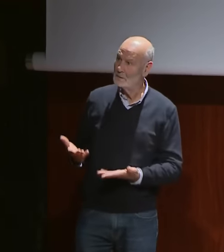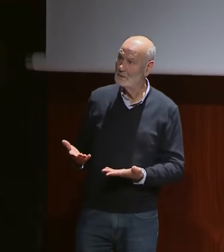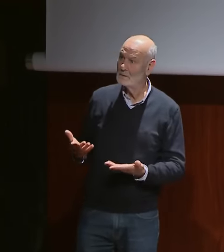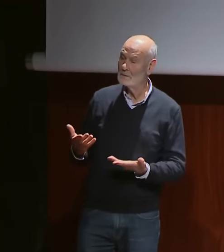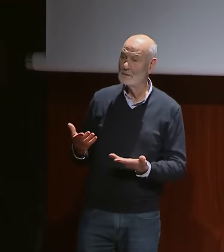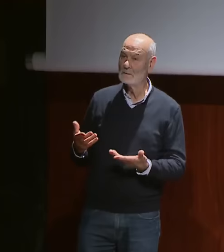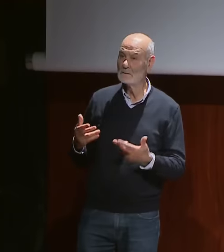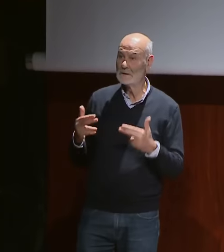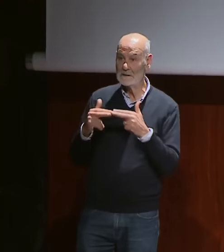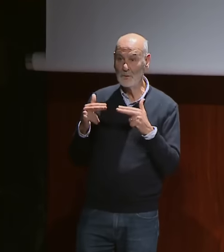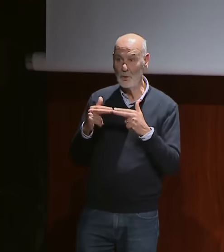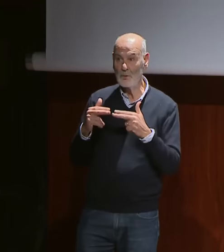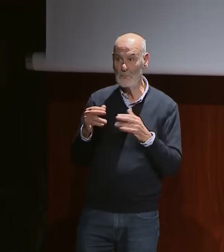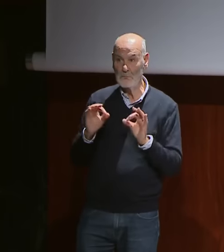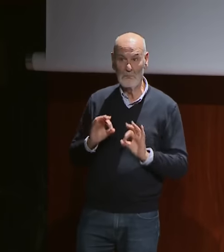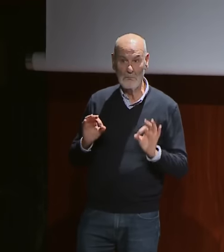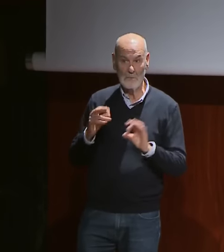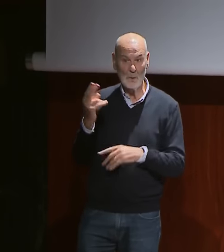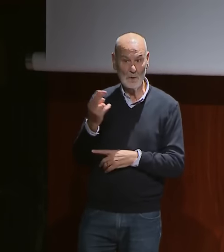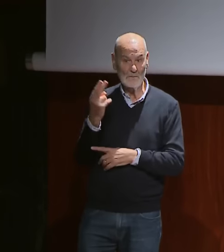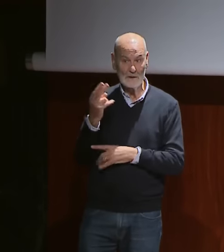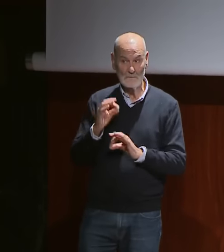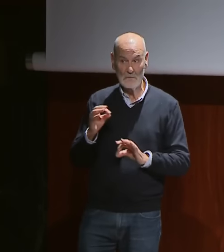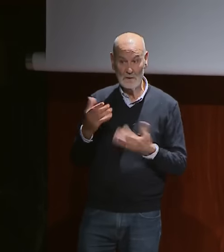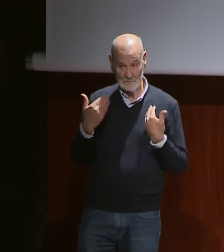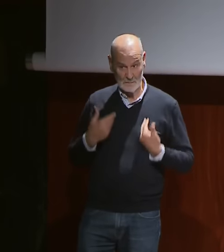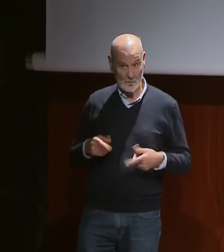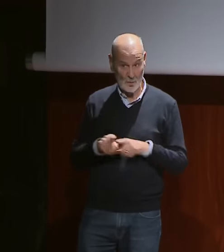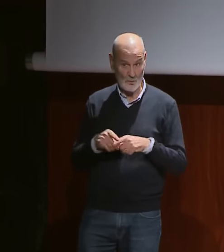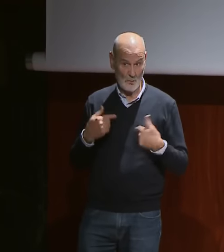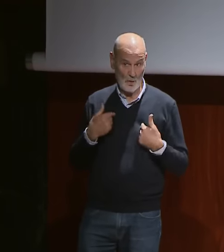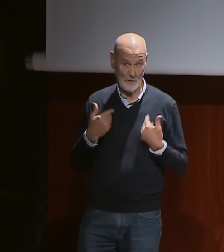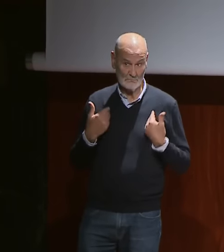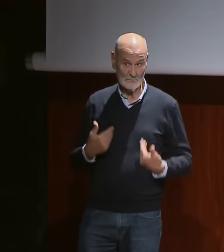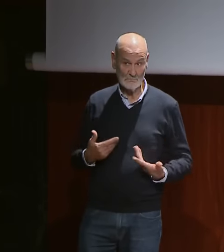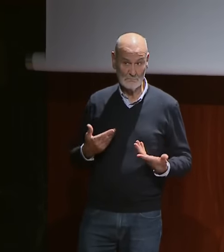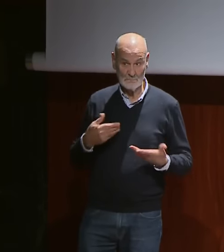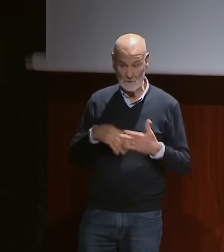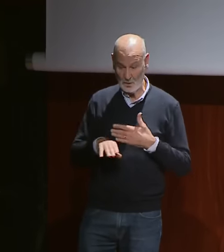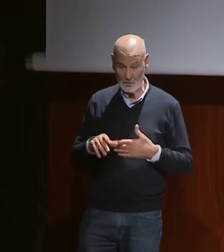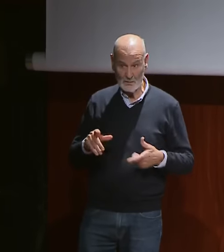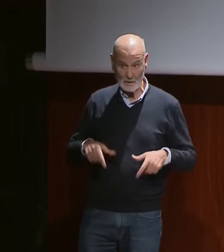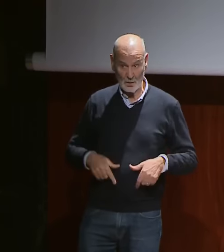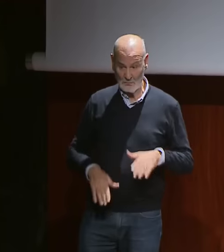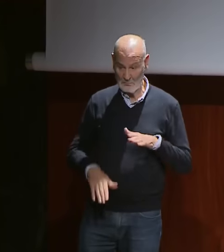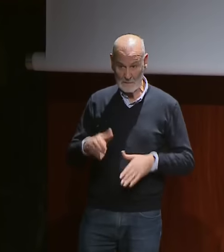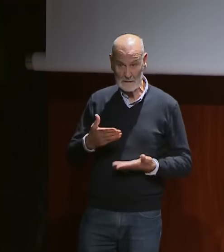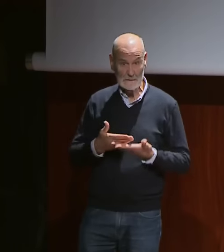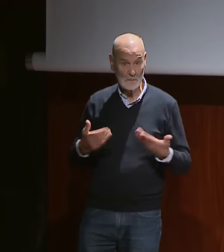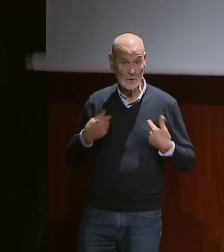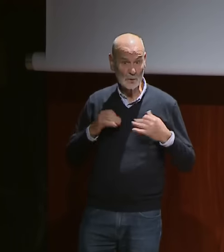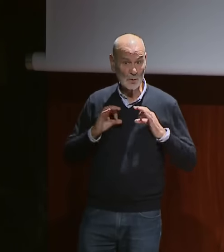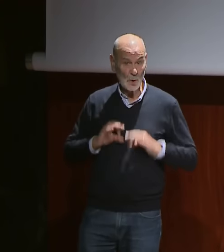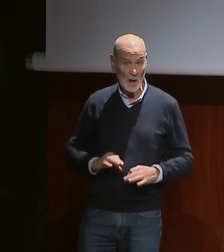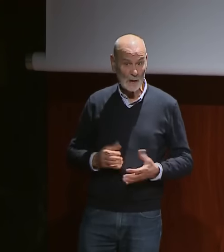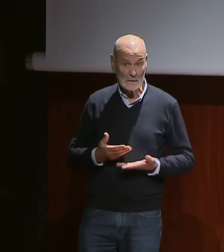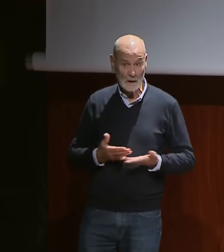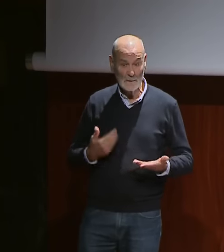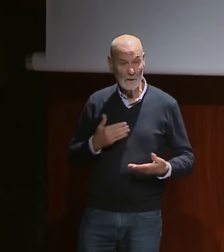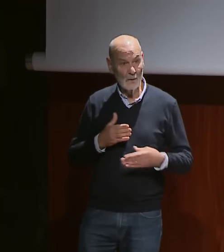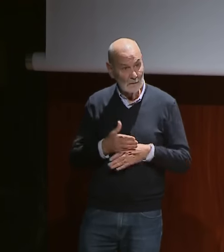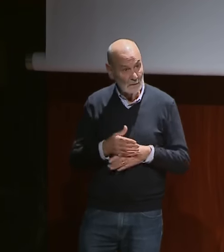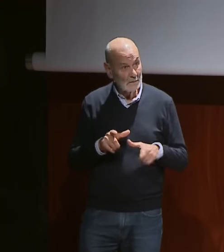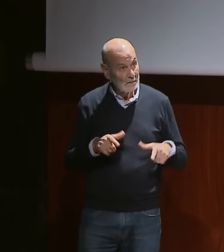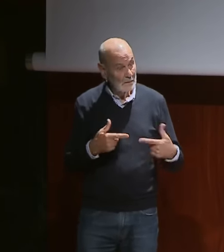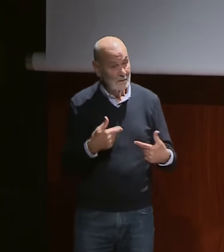C'est vrai que pour un sourd, rentrer à la BNF, un sourd comme moi, qui n'a aucun bagage universitaire, qui